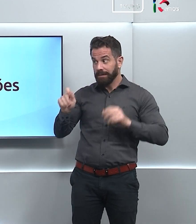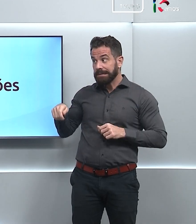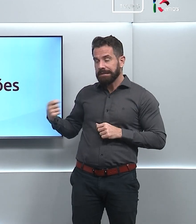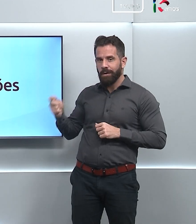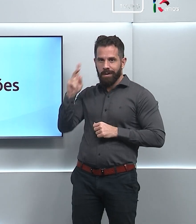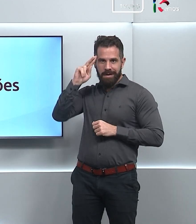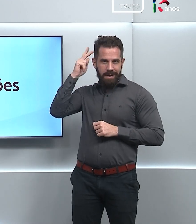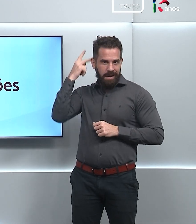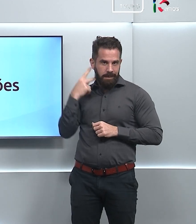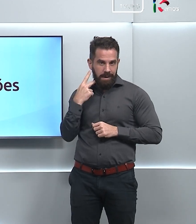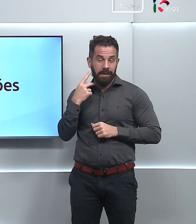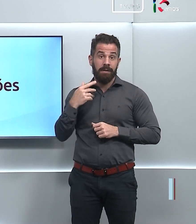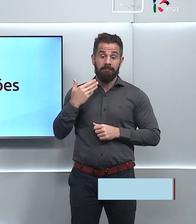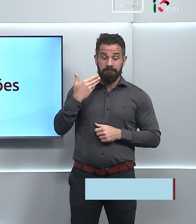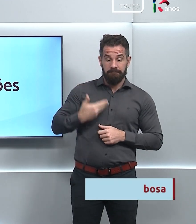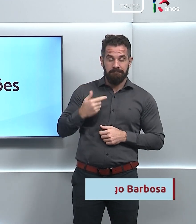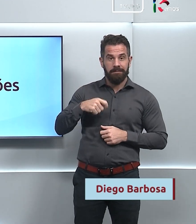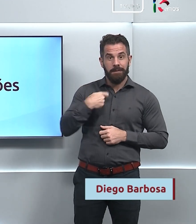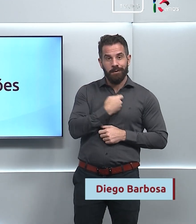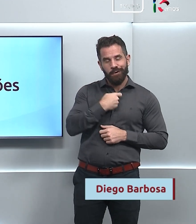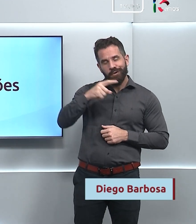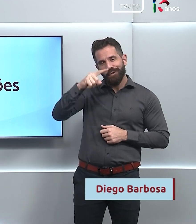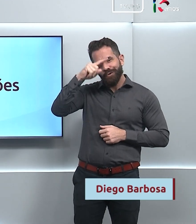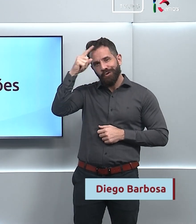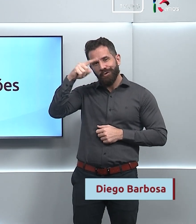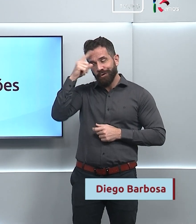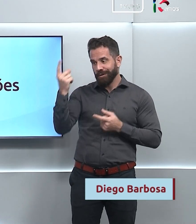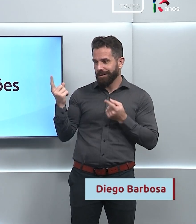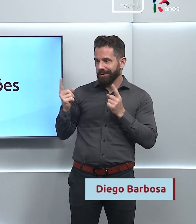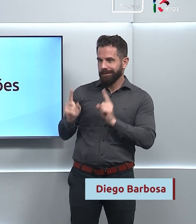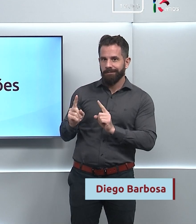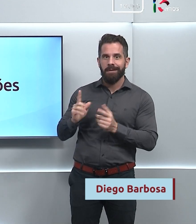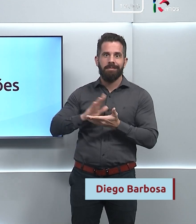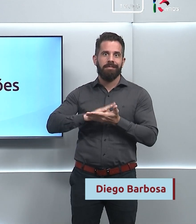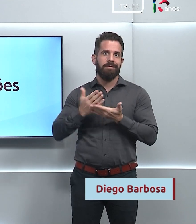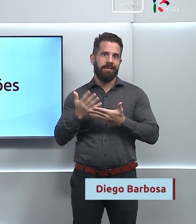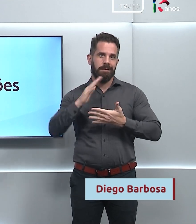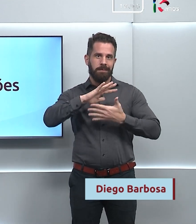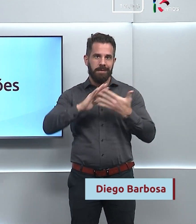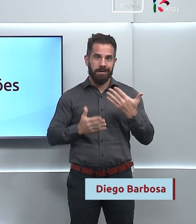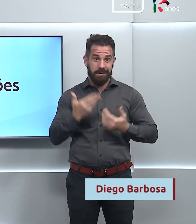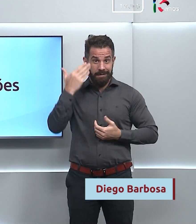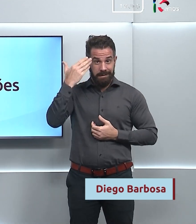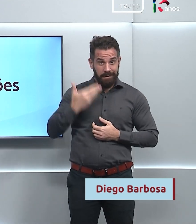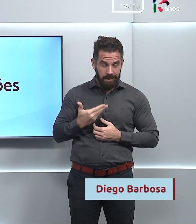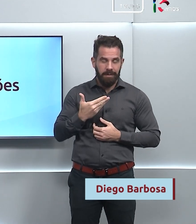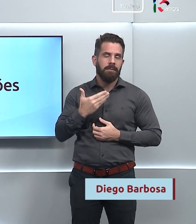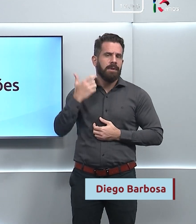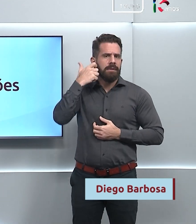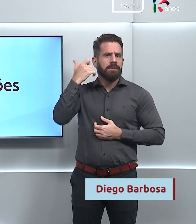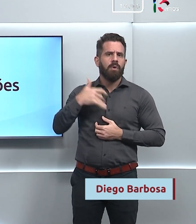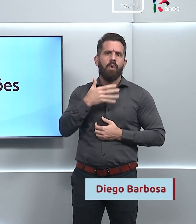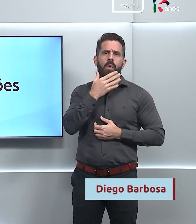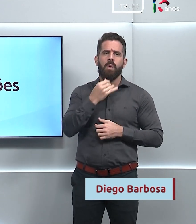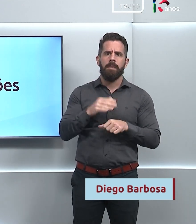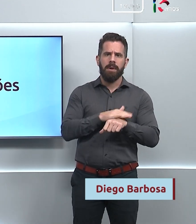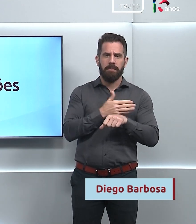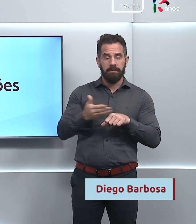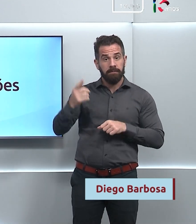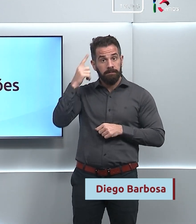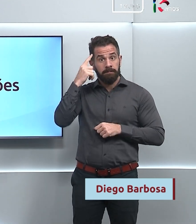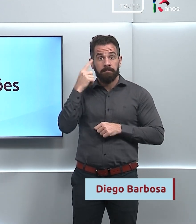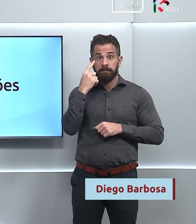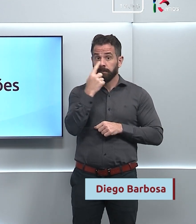Diego Barbosa. Ele faz a interpretação para Libras aqui no estúdio e se identifica como um homem de pele clara, com cabelos e